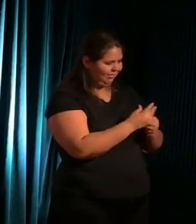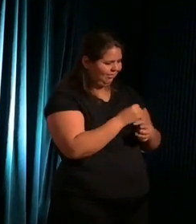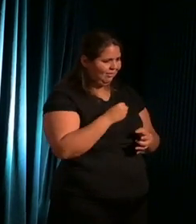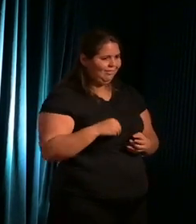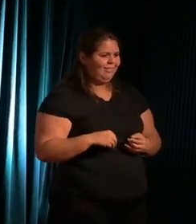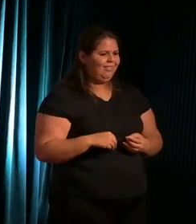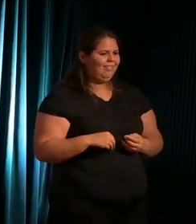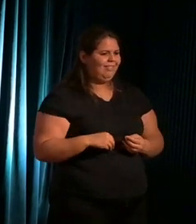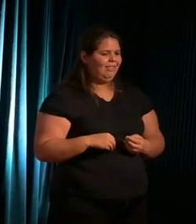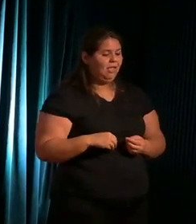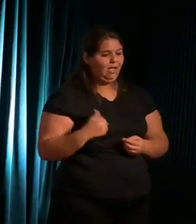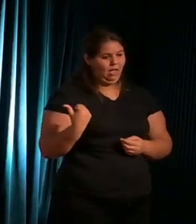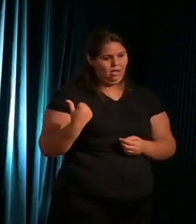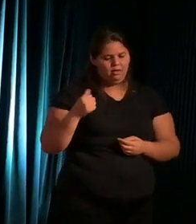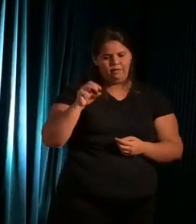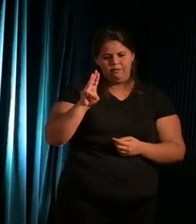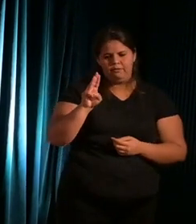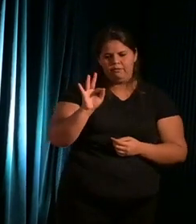griot também.